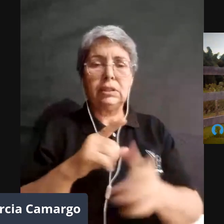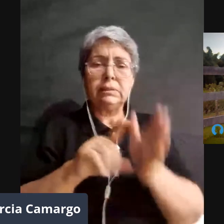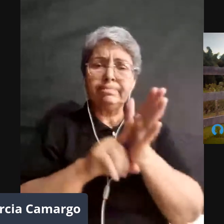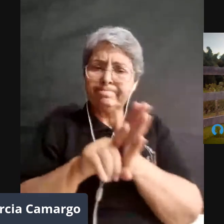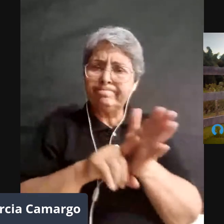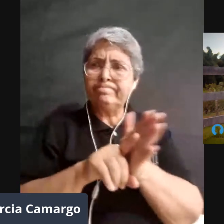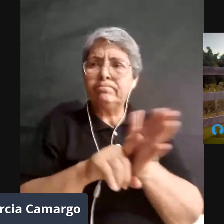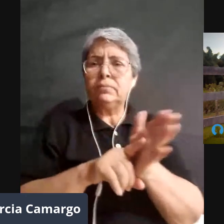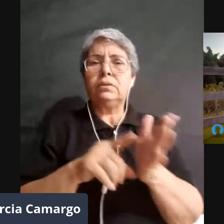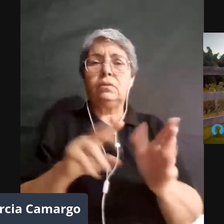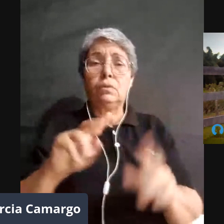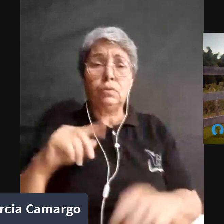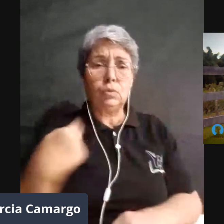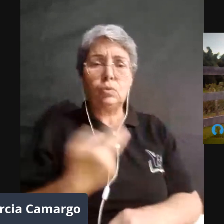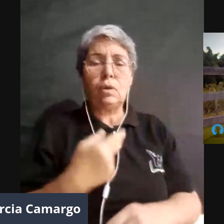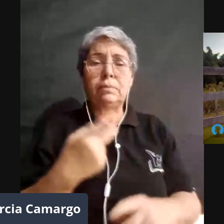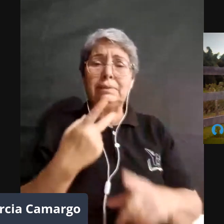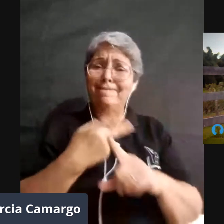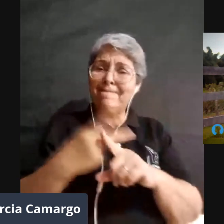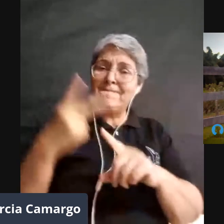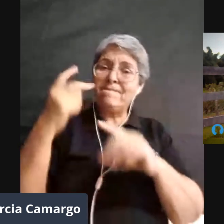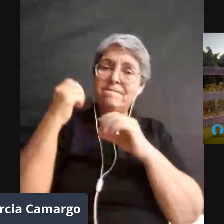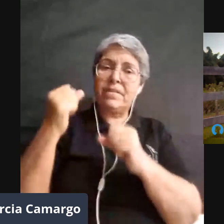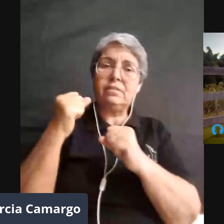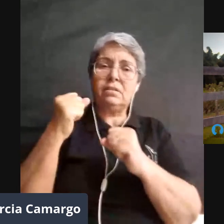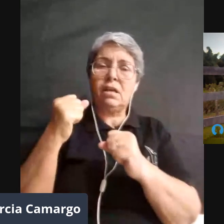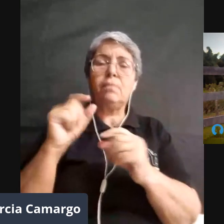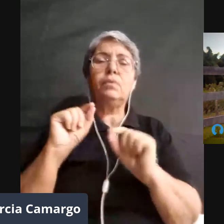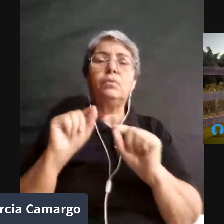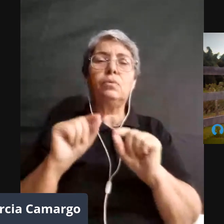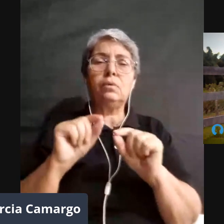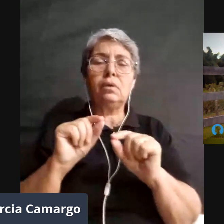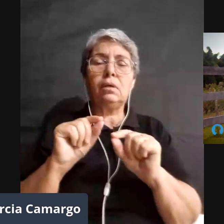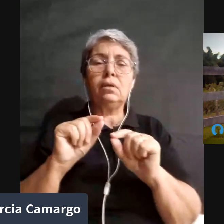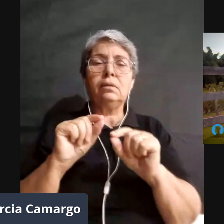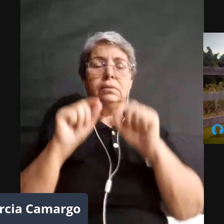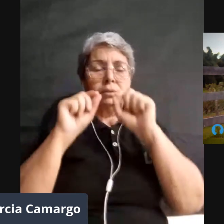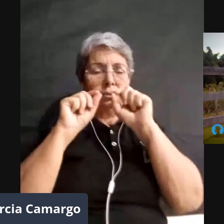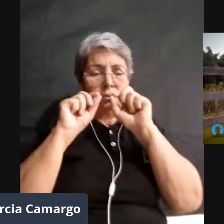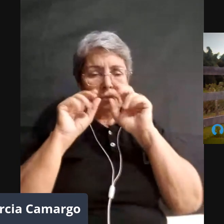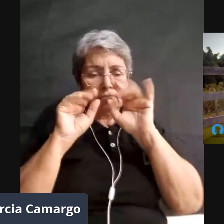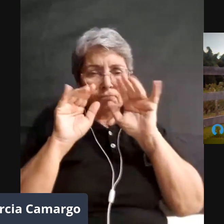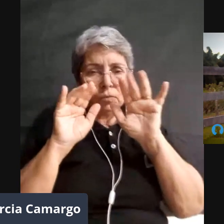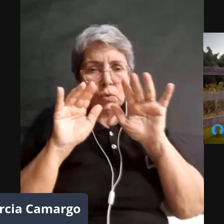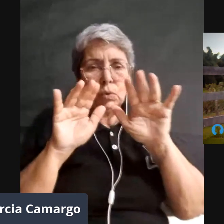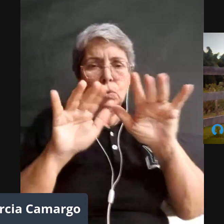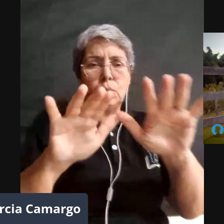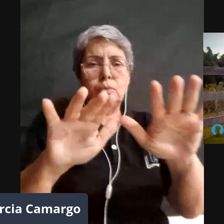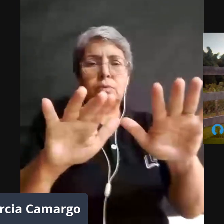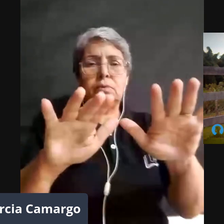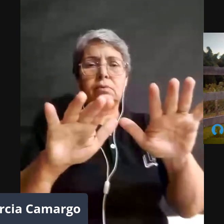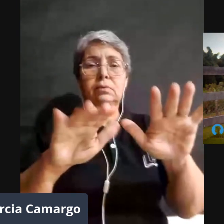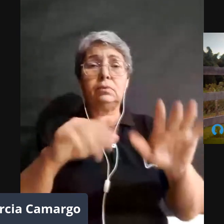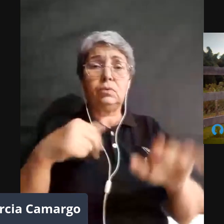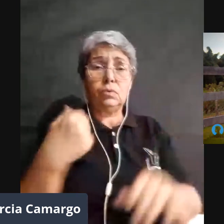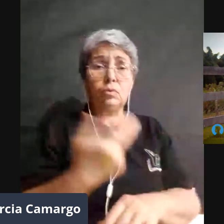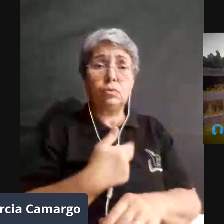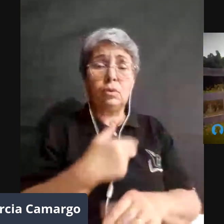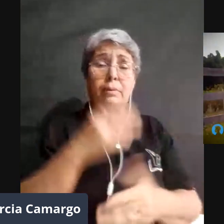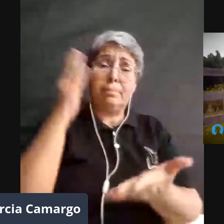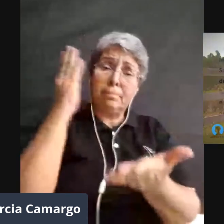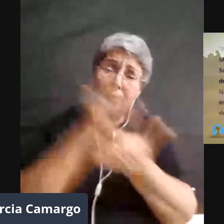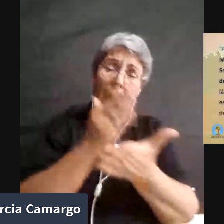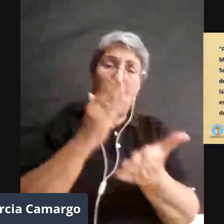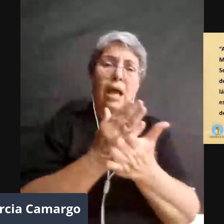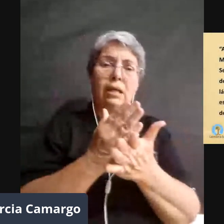finalmente vençamos completamente a nossa rejeição da mais preciosa luz, até que finalmente paremos de ser rebeldes.